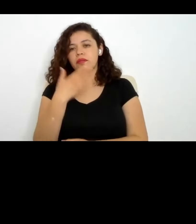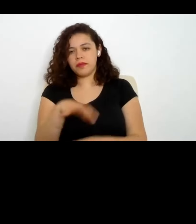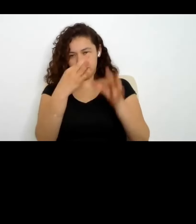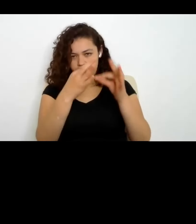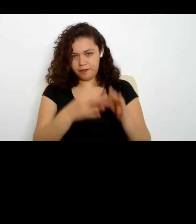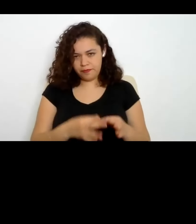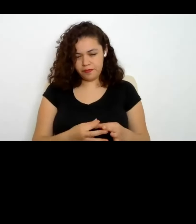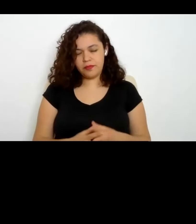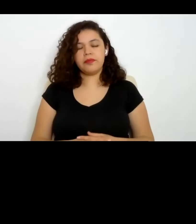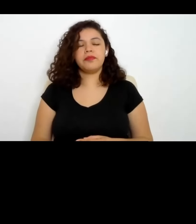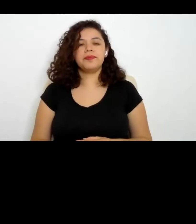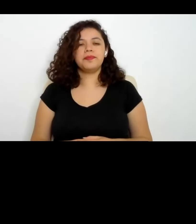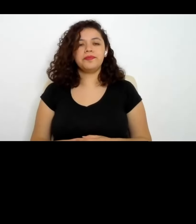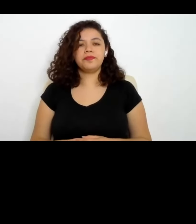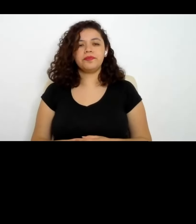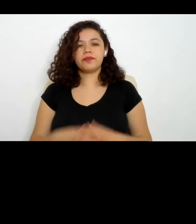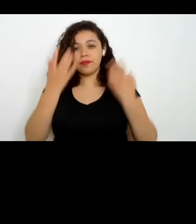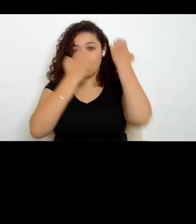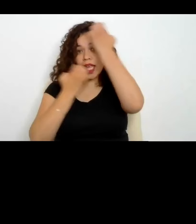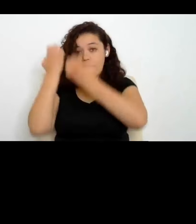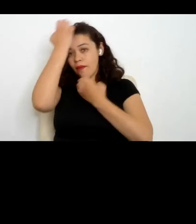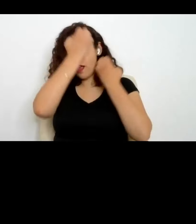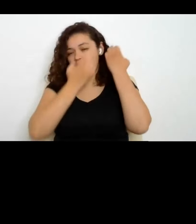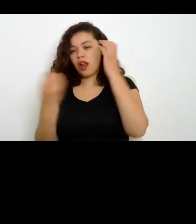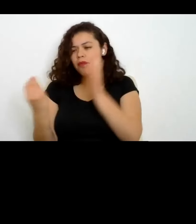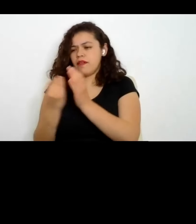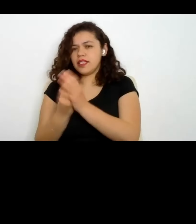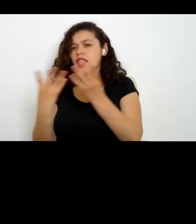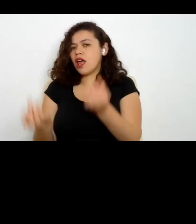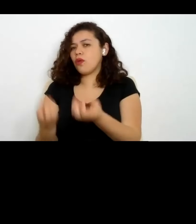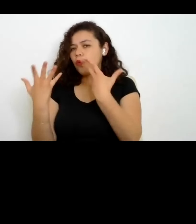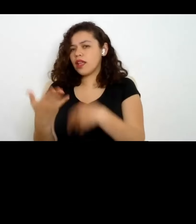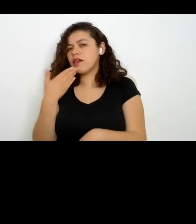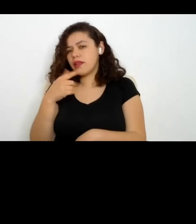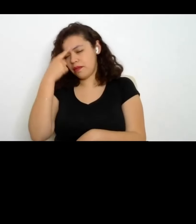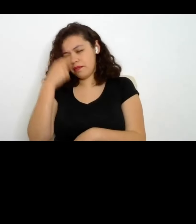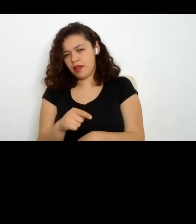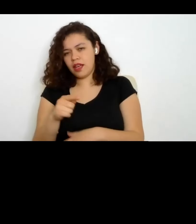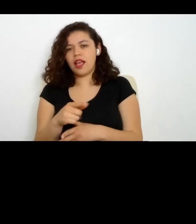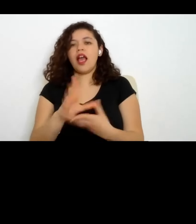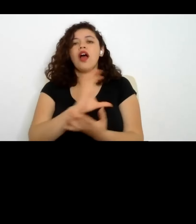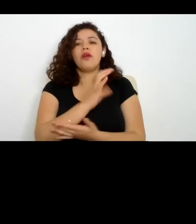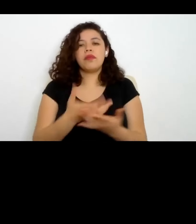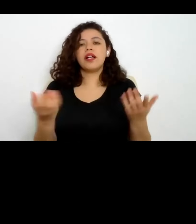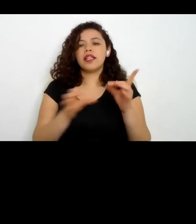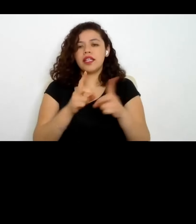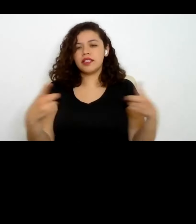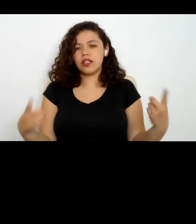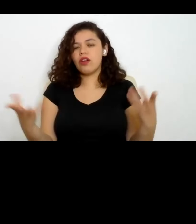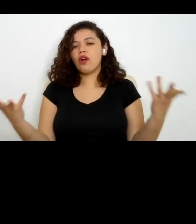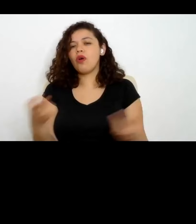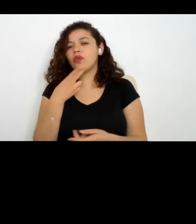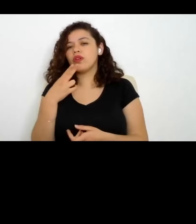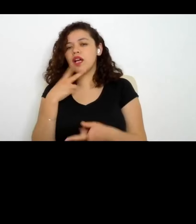titulares. Evaluar el impacto de la privacidad cuando se diseñan, adquieren, desarrollan o implementan